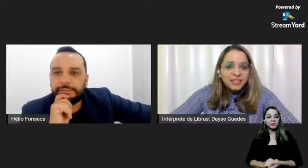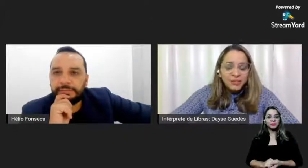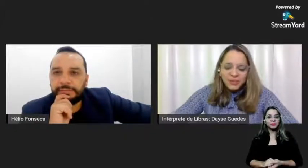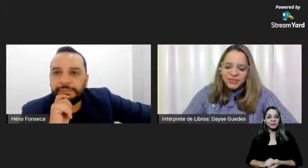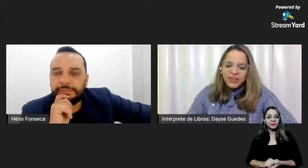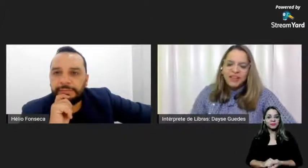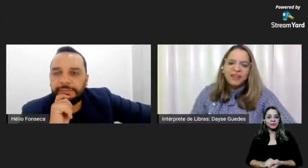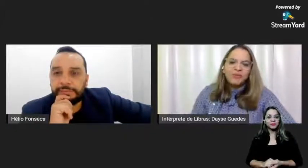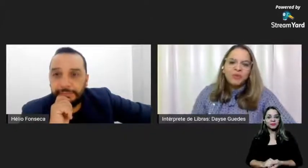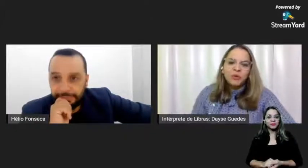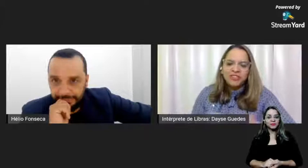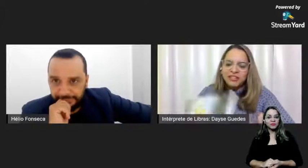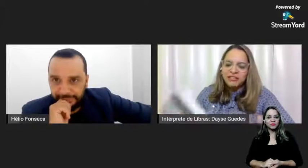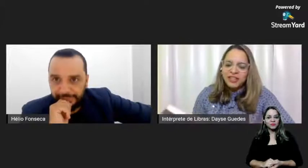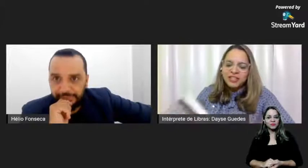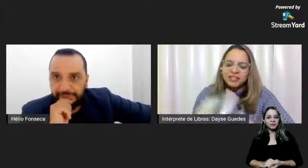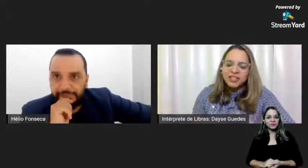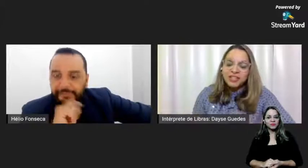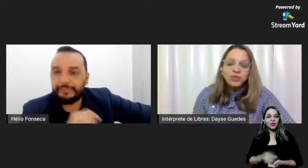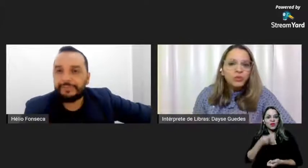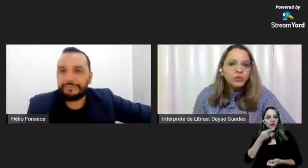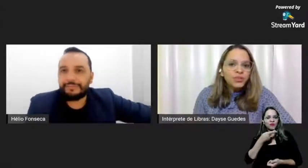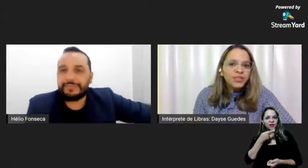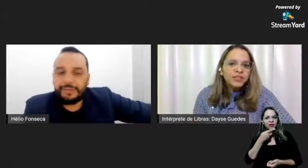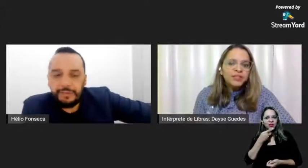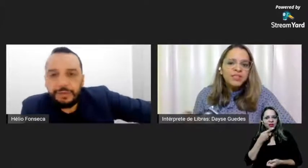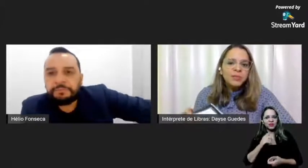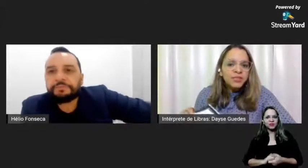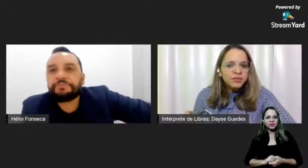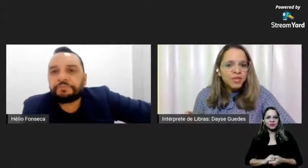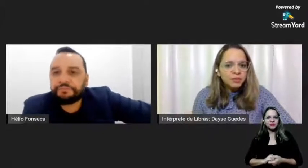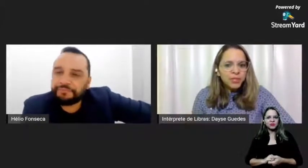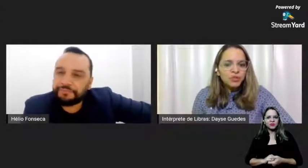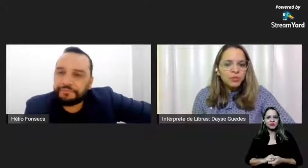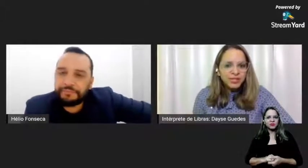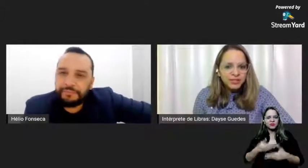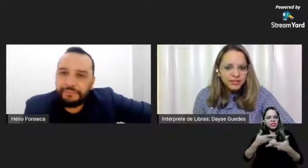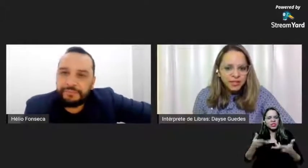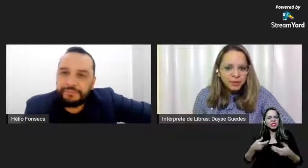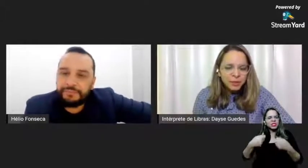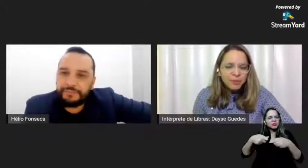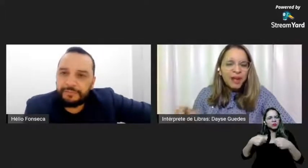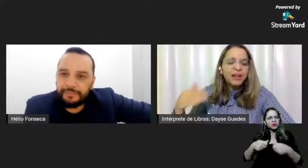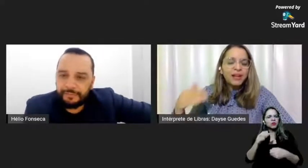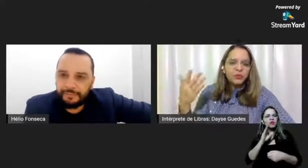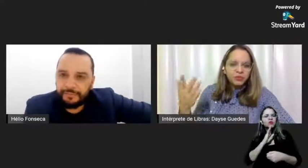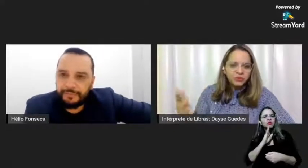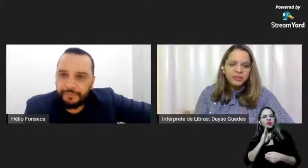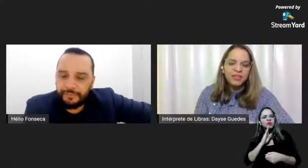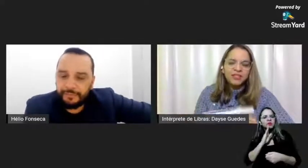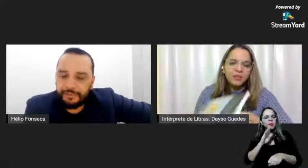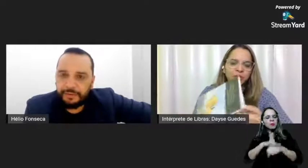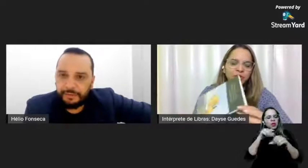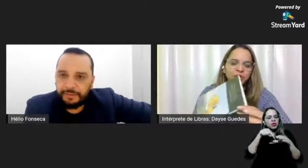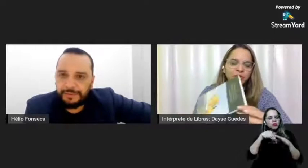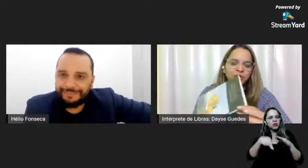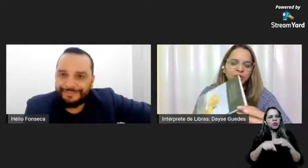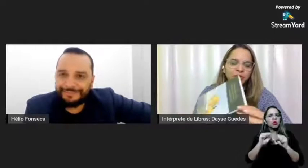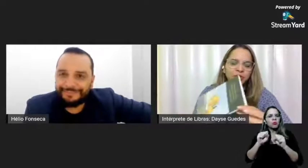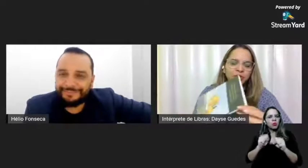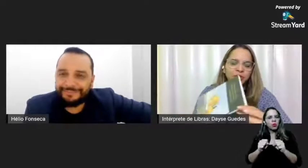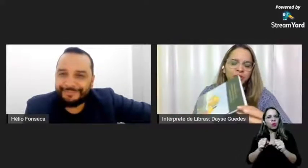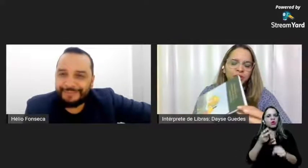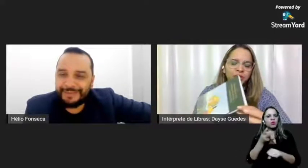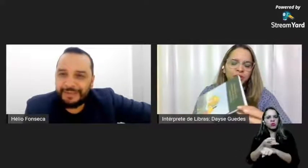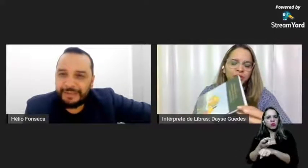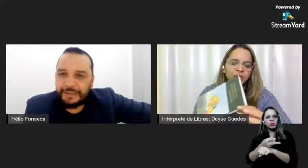é isso. Como eu estava falando, tudo que vocês precisam saber sobre esse tema, mais profundamente, vocês podem